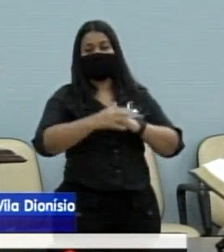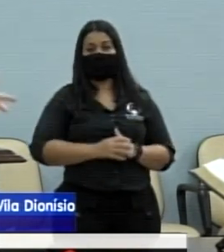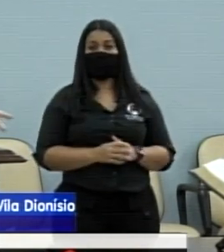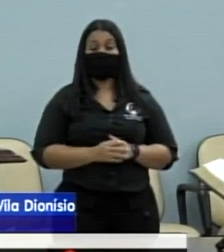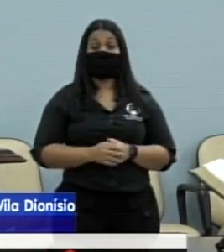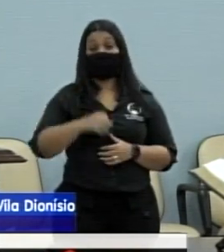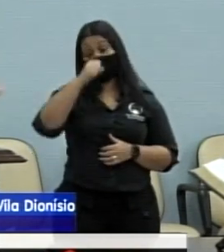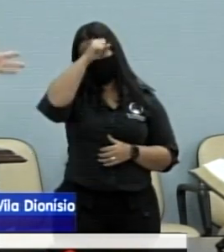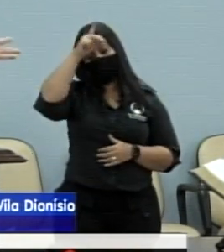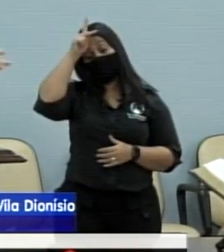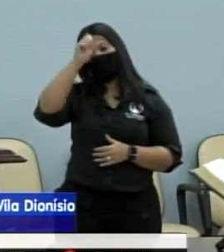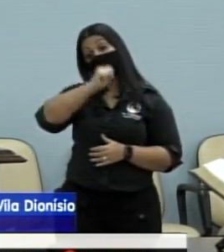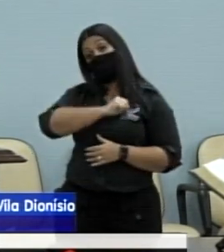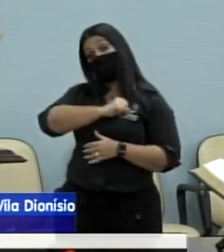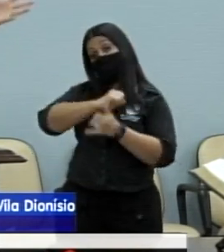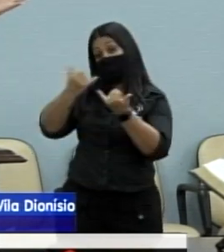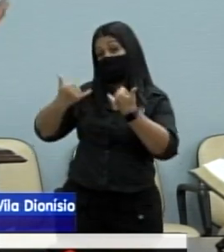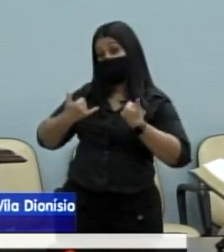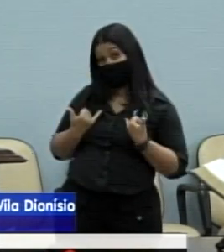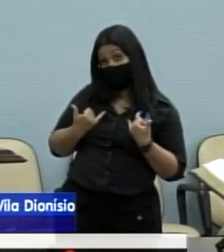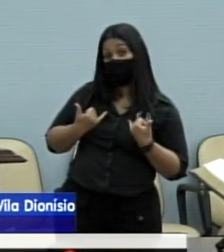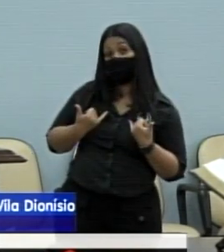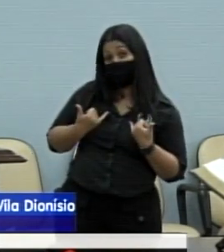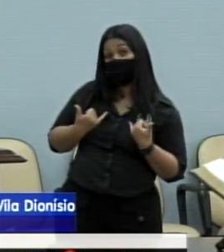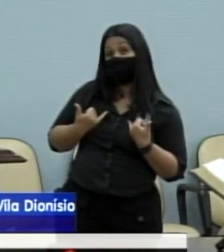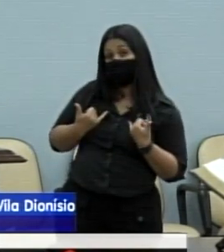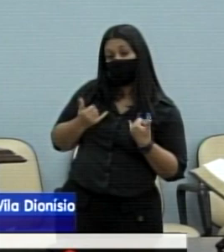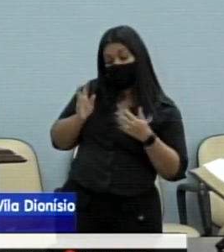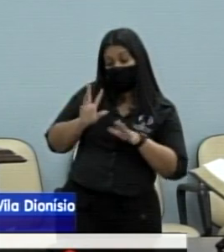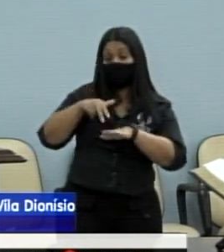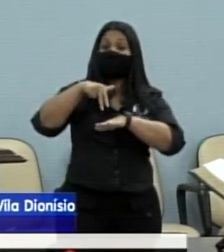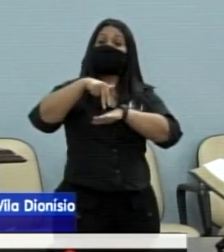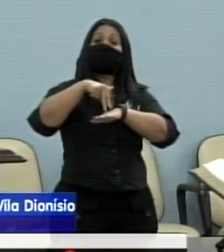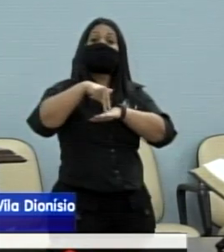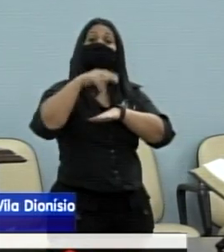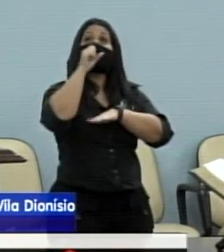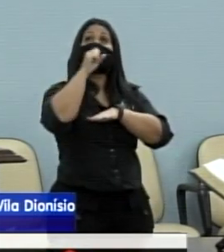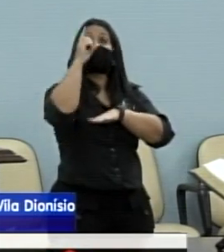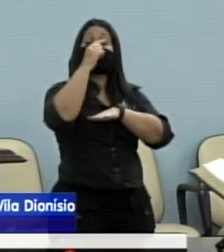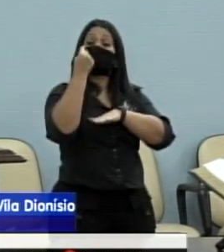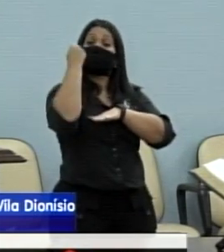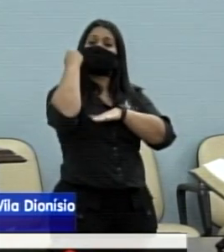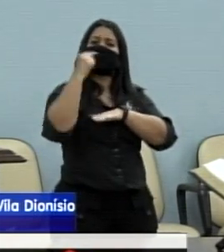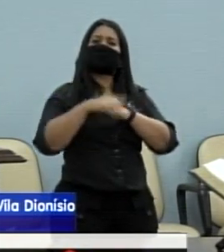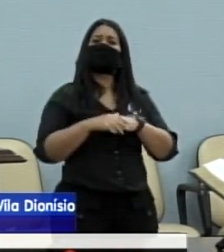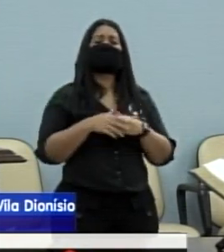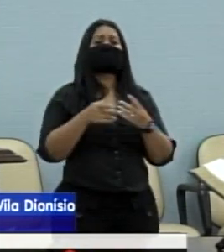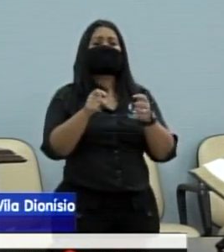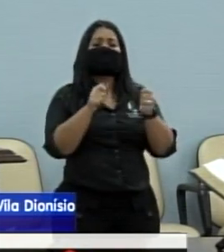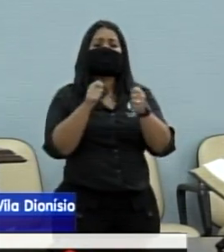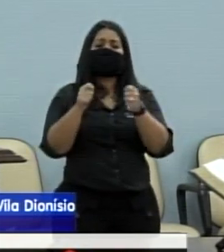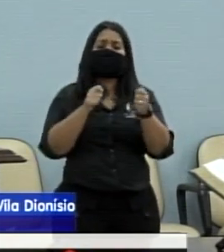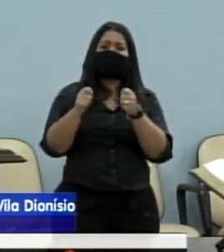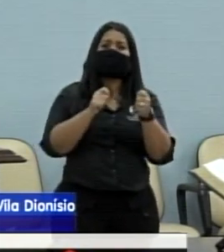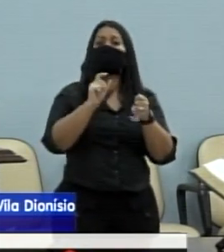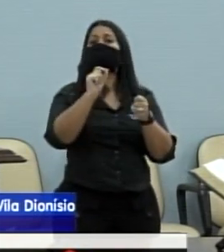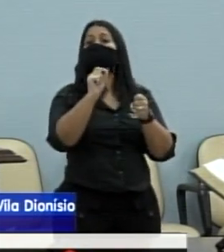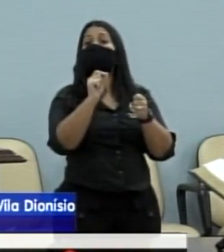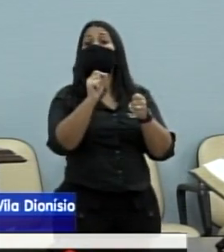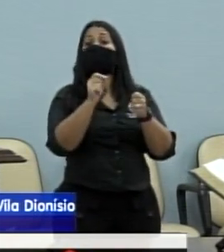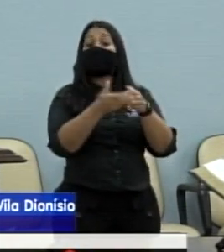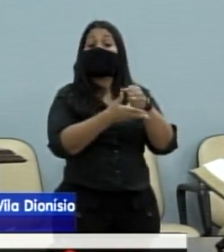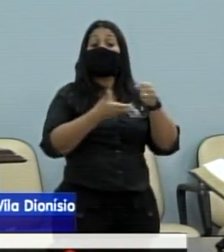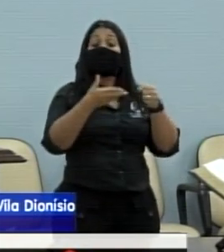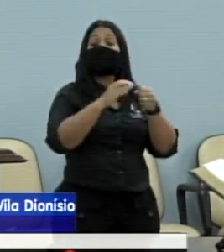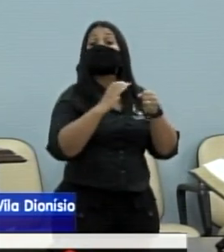O prefeito Adir Araújo disse, numa das suas aparições aí do final de semana, que suas medidas, suas decisões foram baseadas